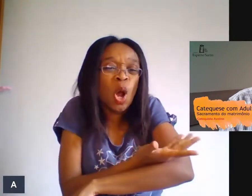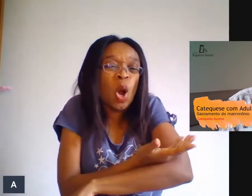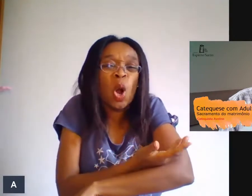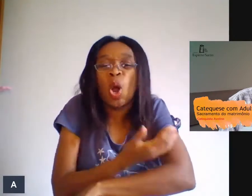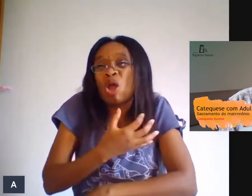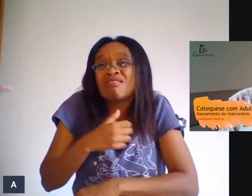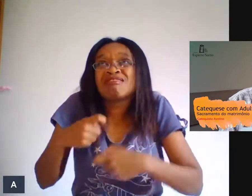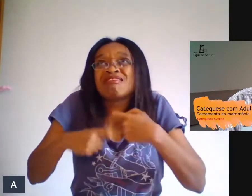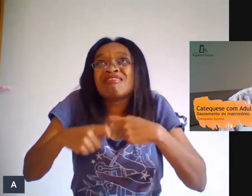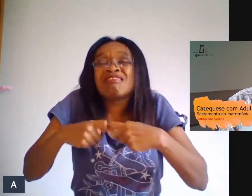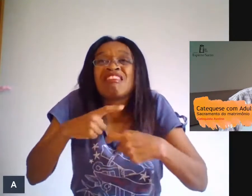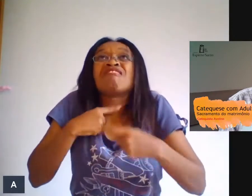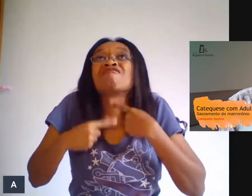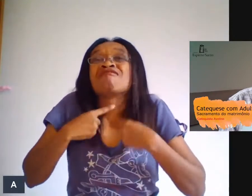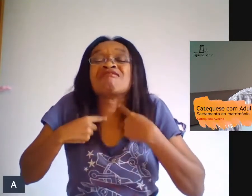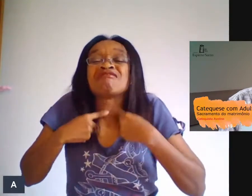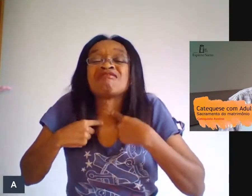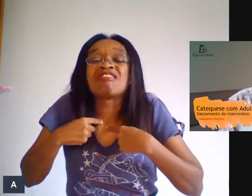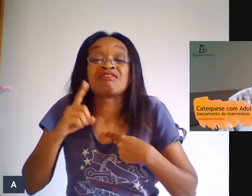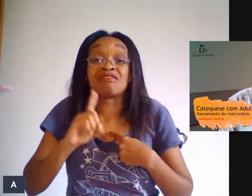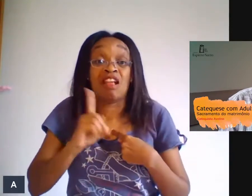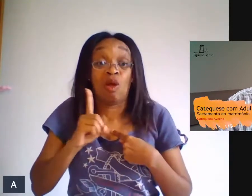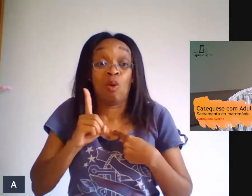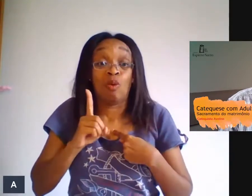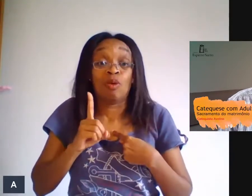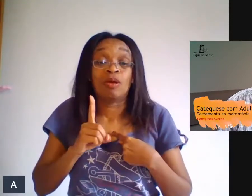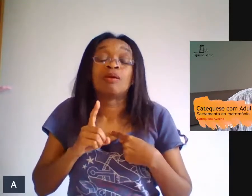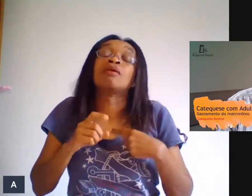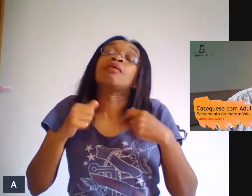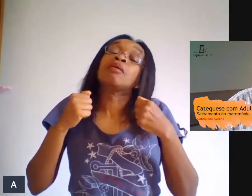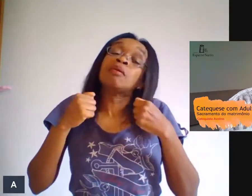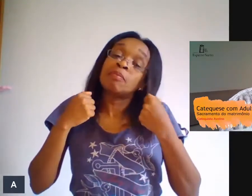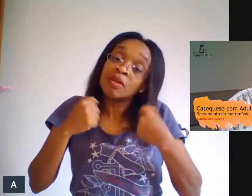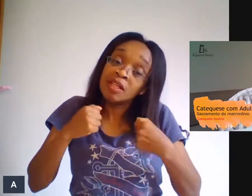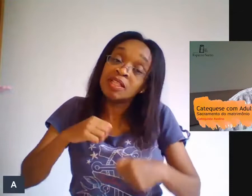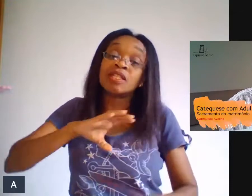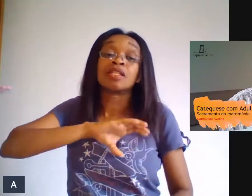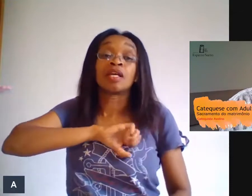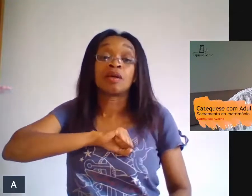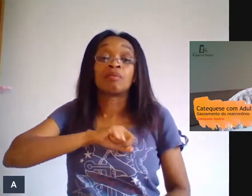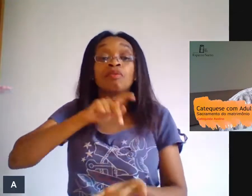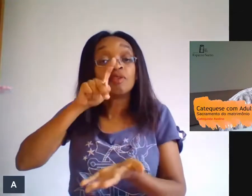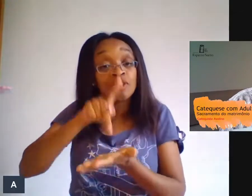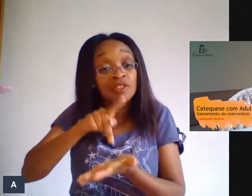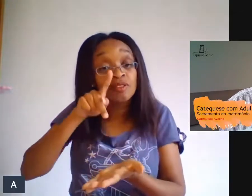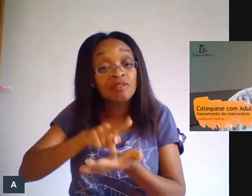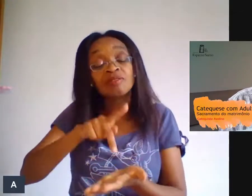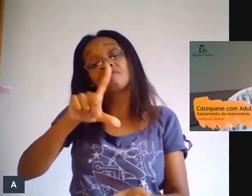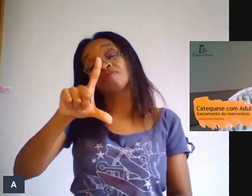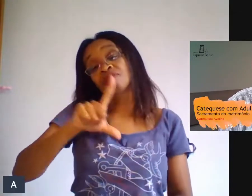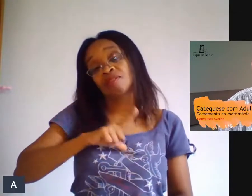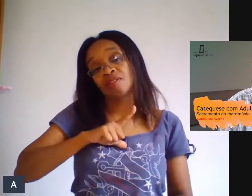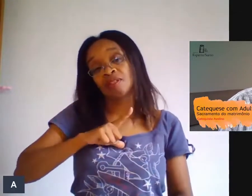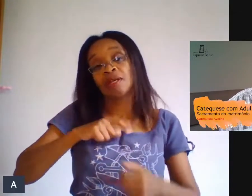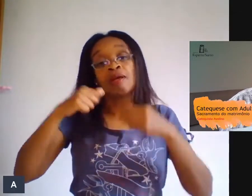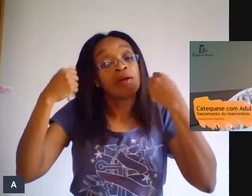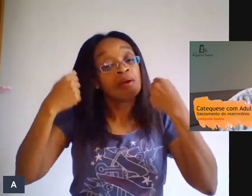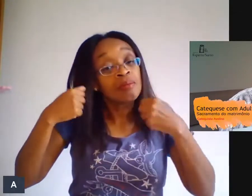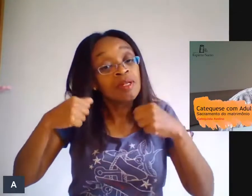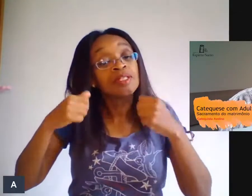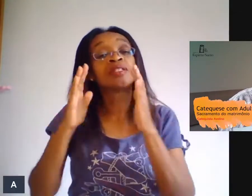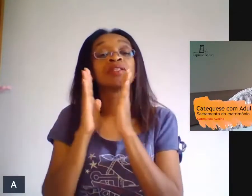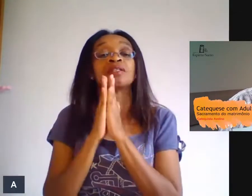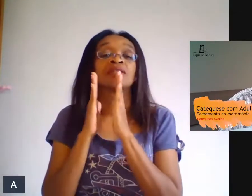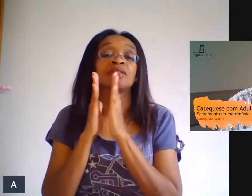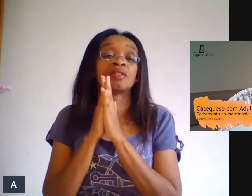rezar, por isso devem rezar. Essa observação, volto a frisar aqui na nossa conversa, eu e